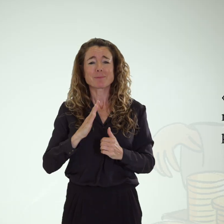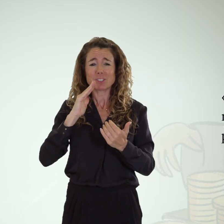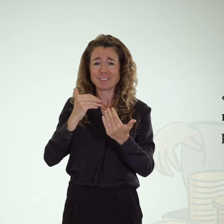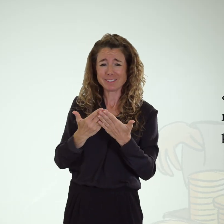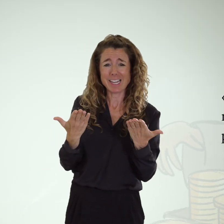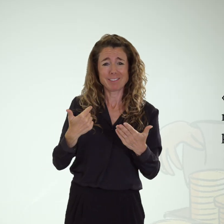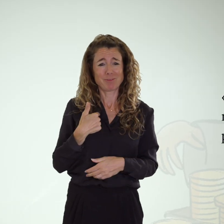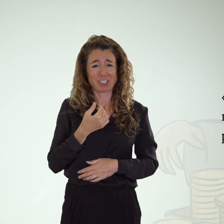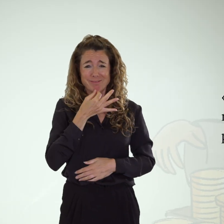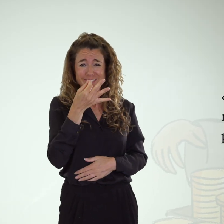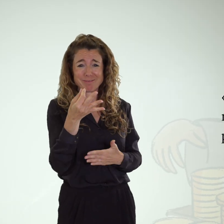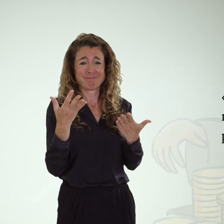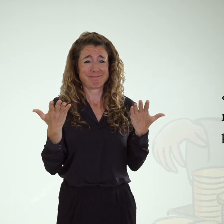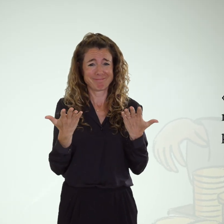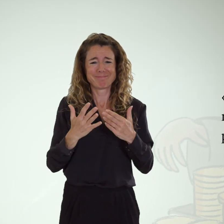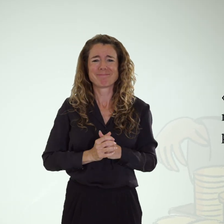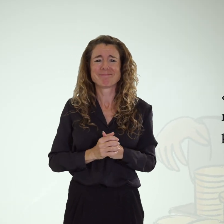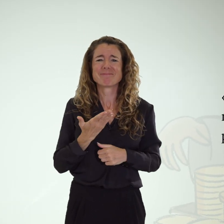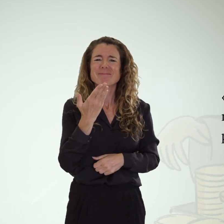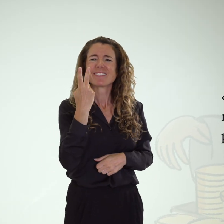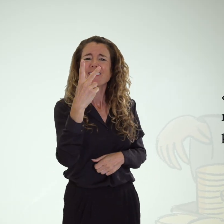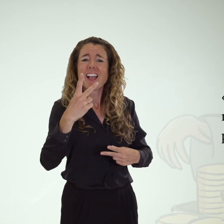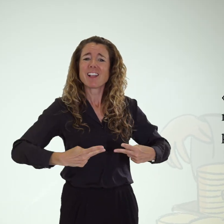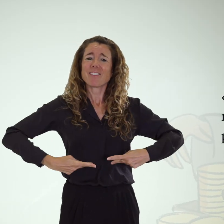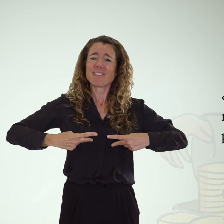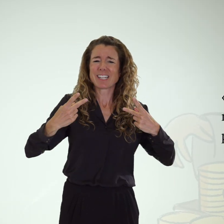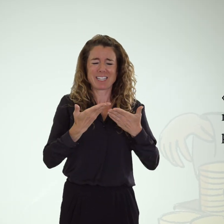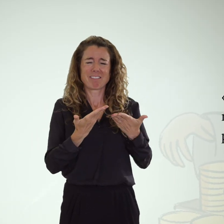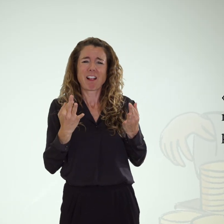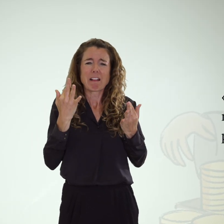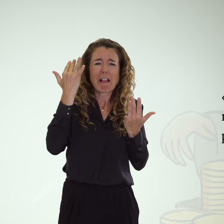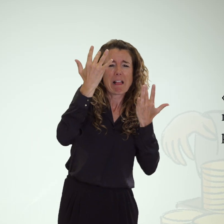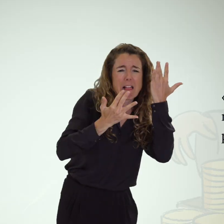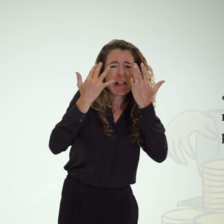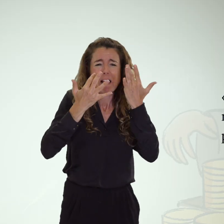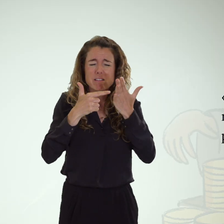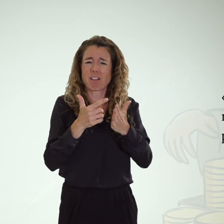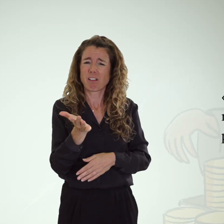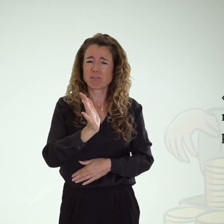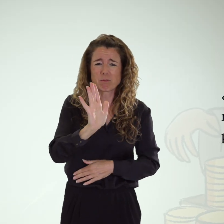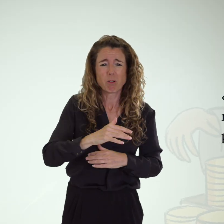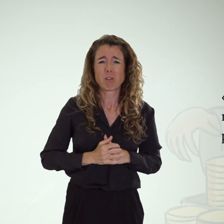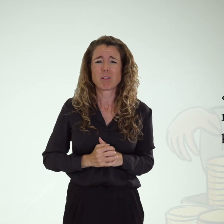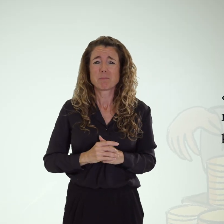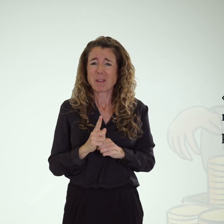C'est pourquoi je vous dis, ne vous faites pas de soucis pour votre vie ni pour votre